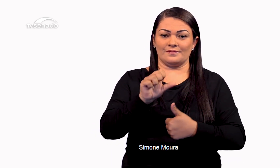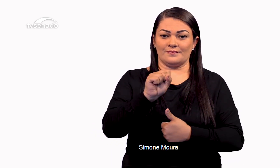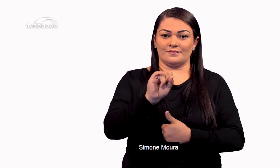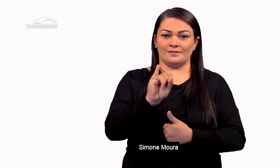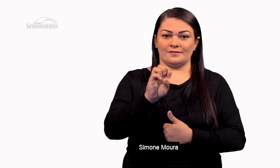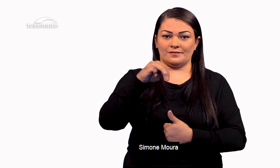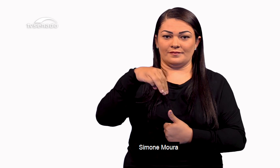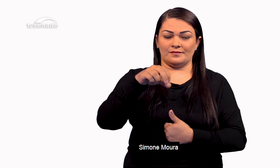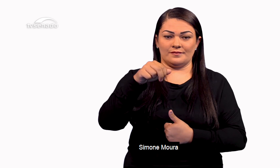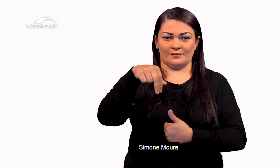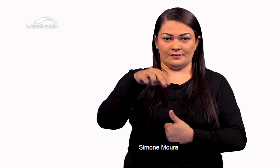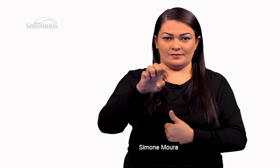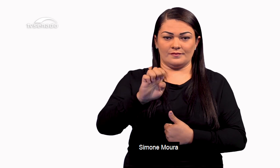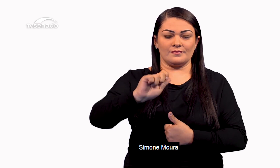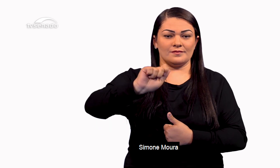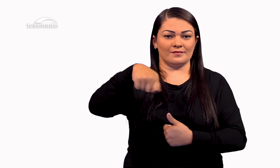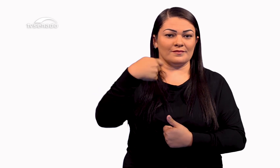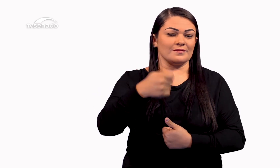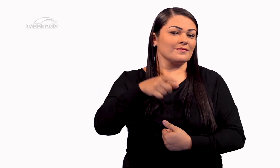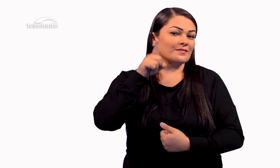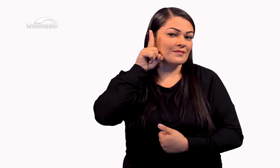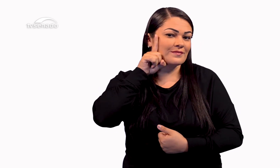simone moura